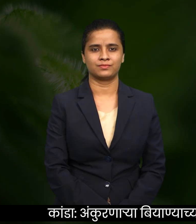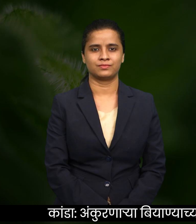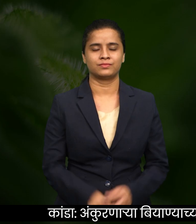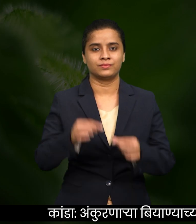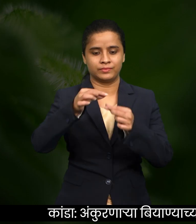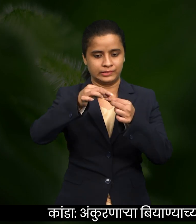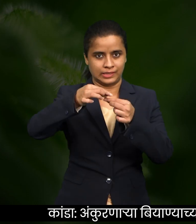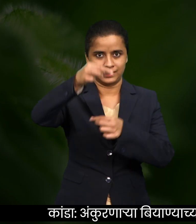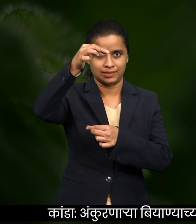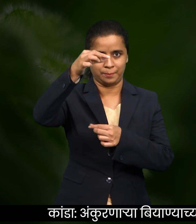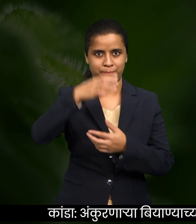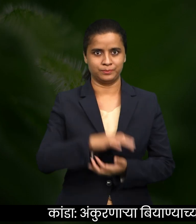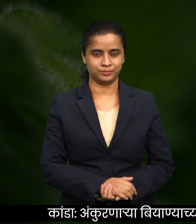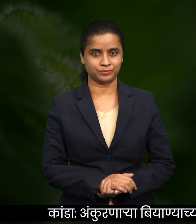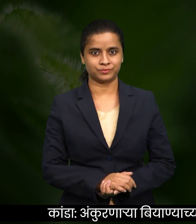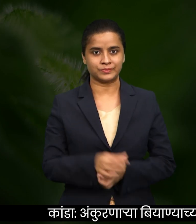कांडा